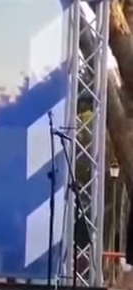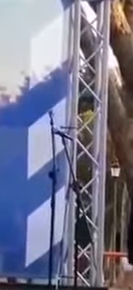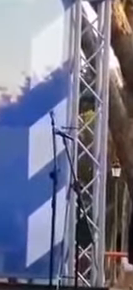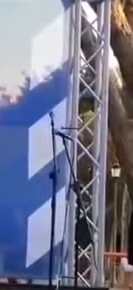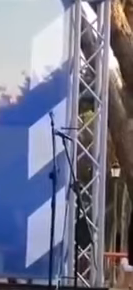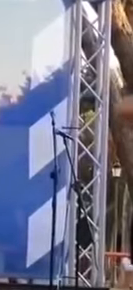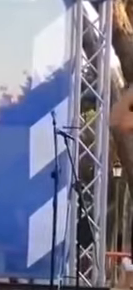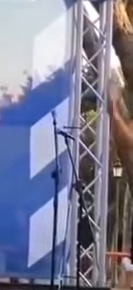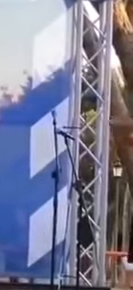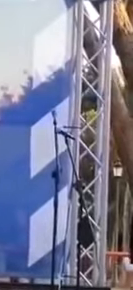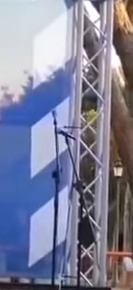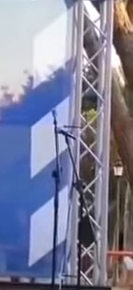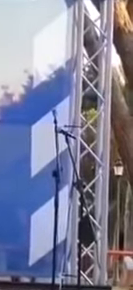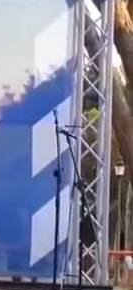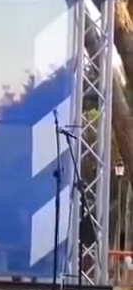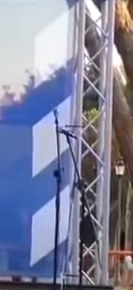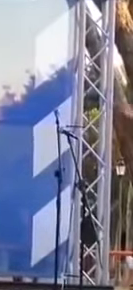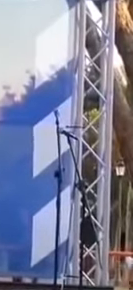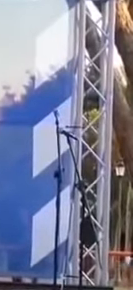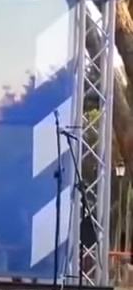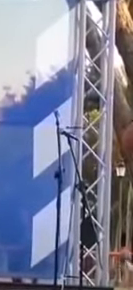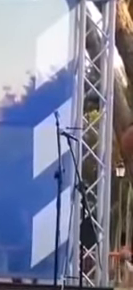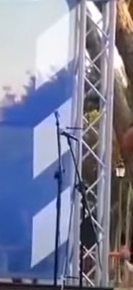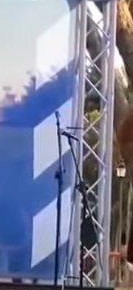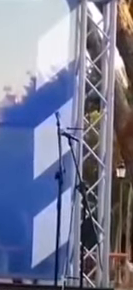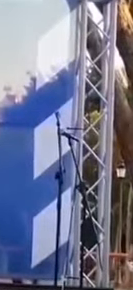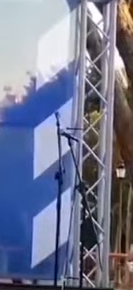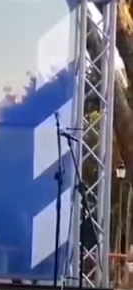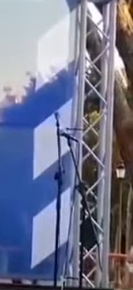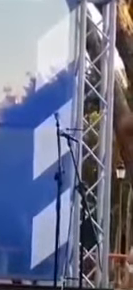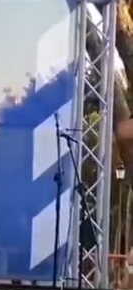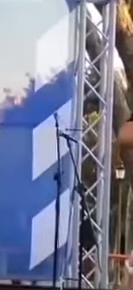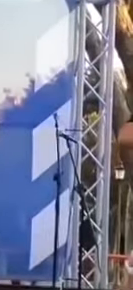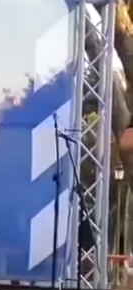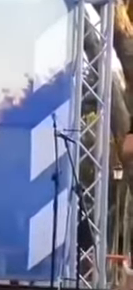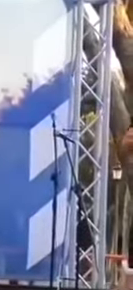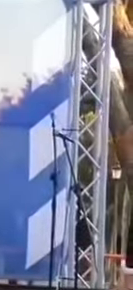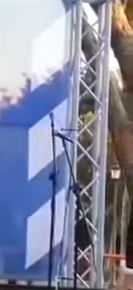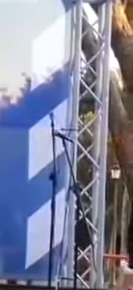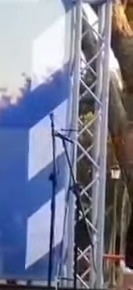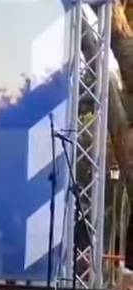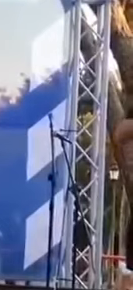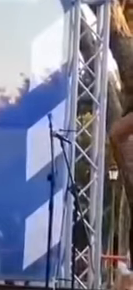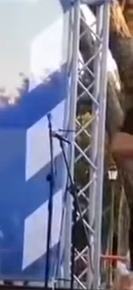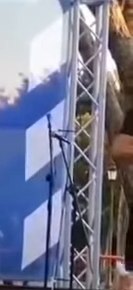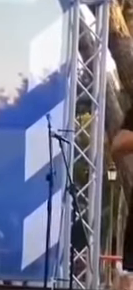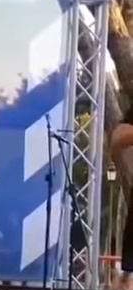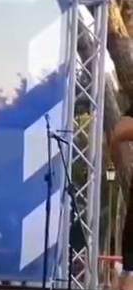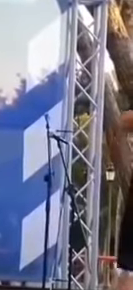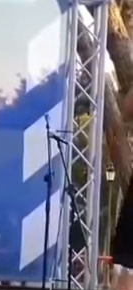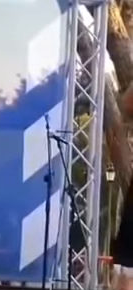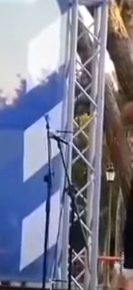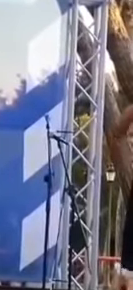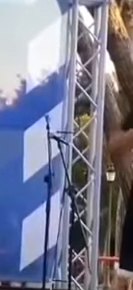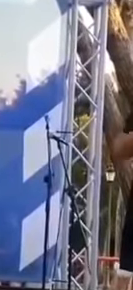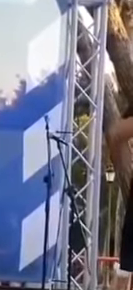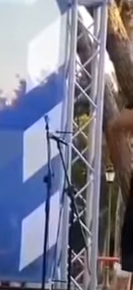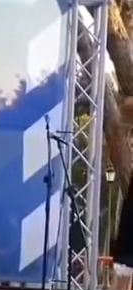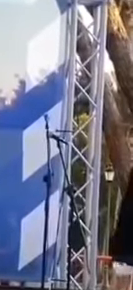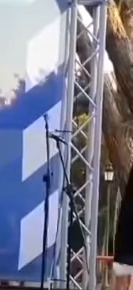arriveranno per cambiare le cose, non per sopravvivere, non per mantenere una classe politica, ma per difendere questa nazione, perché per